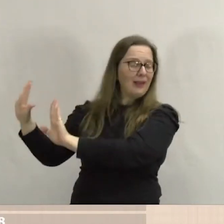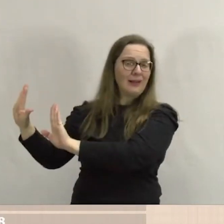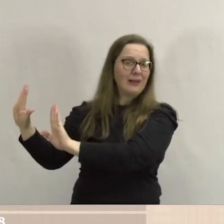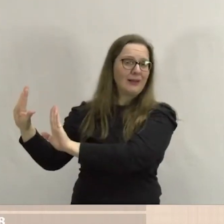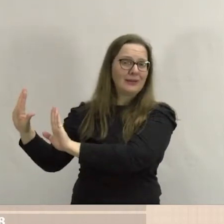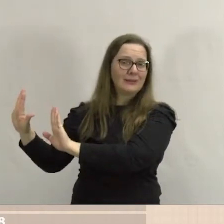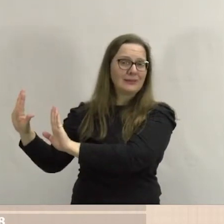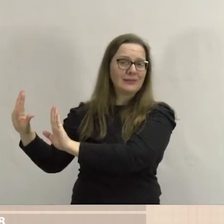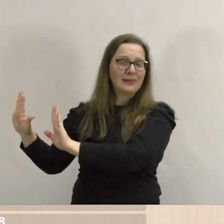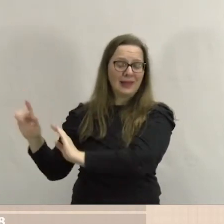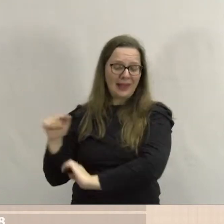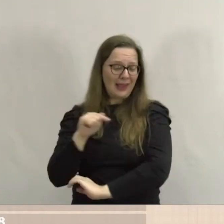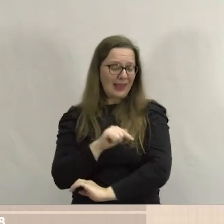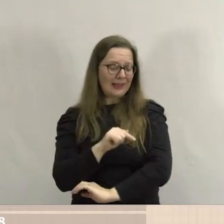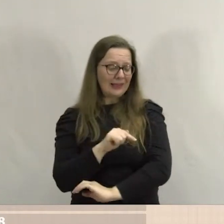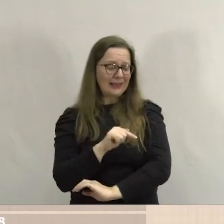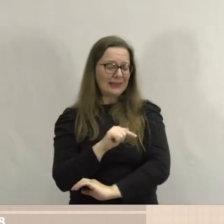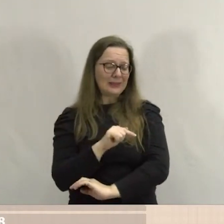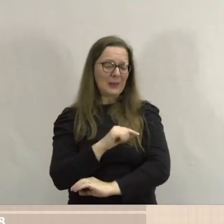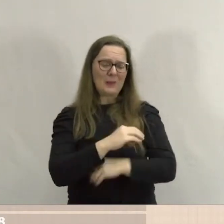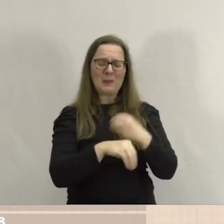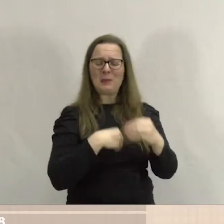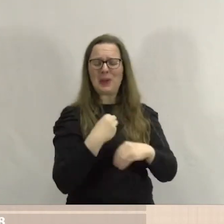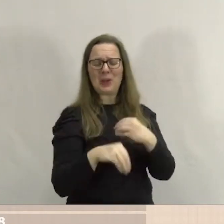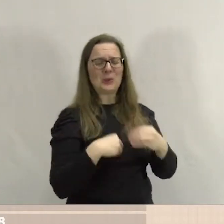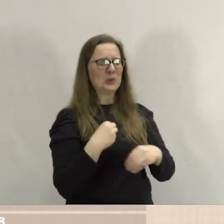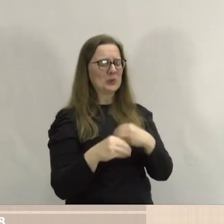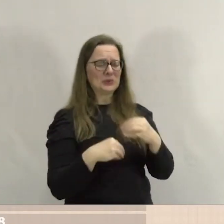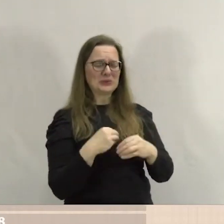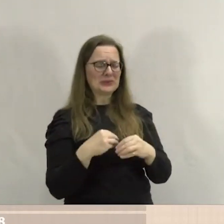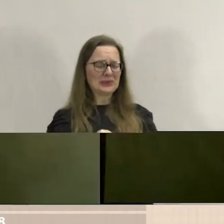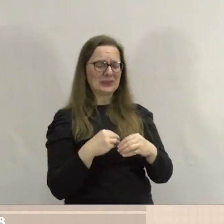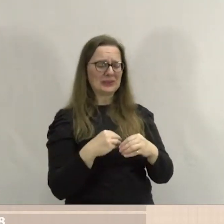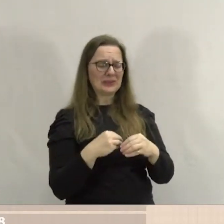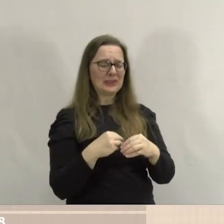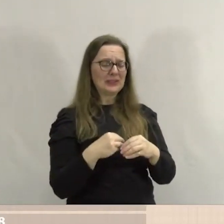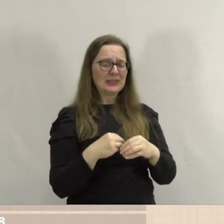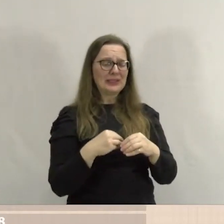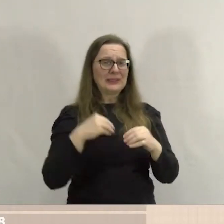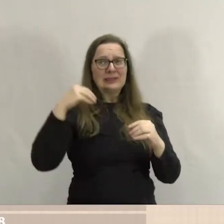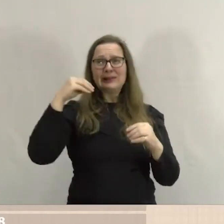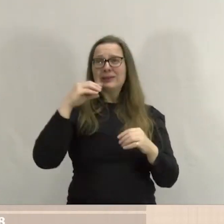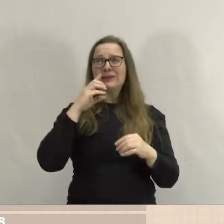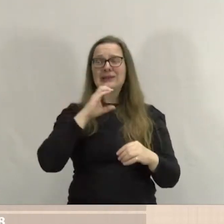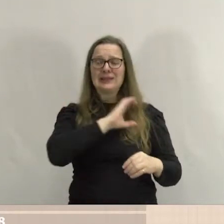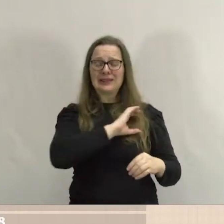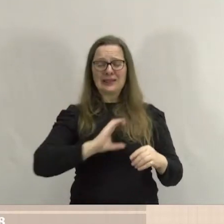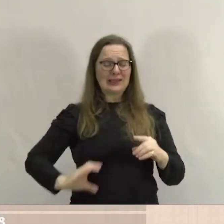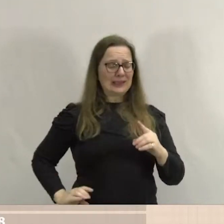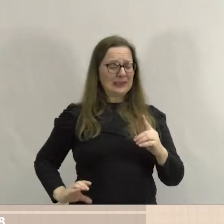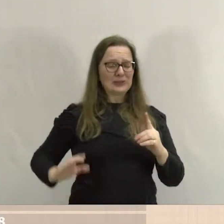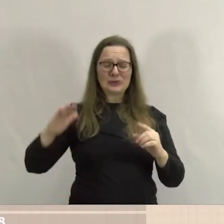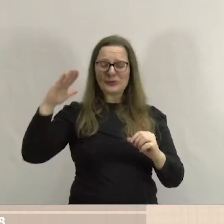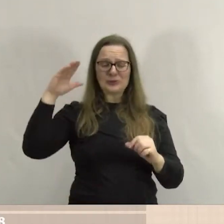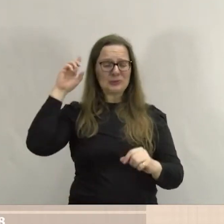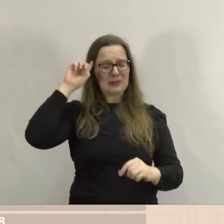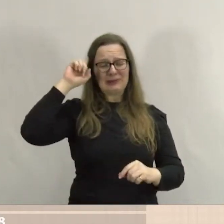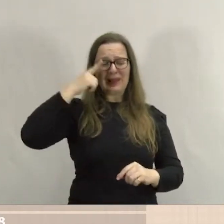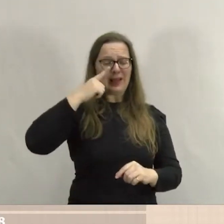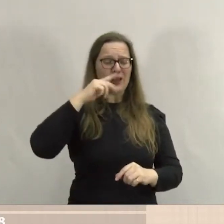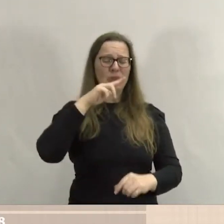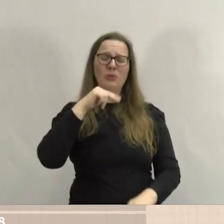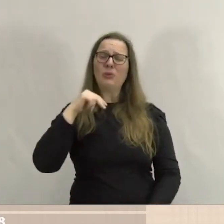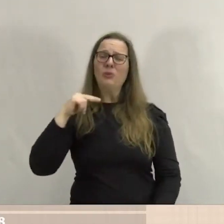é uma nação sem ordem, não tem cabeçamento de Cristo, não tem governo do reino de Deus.